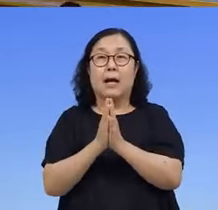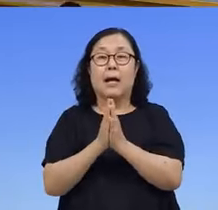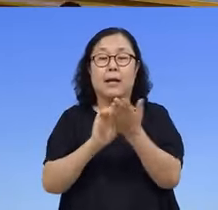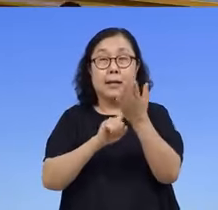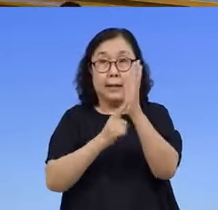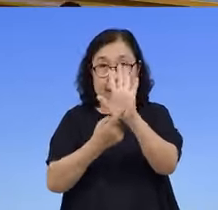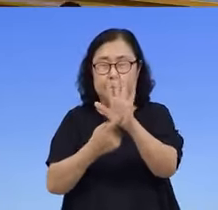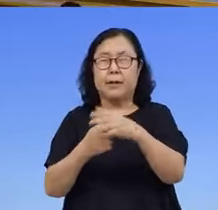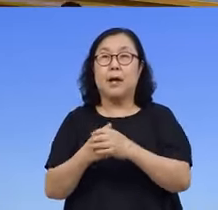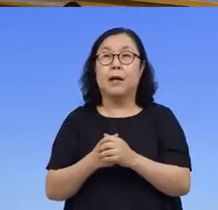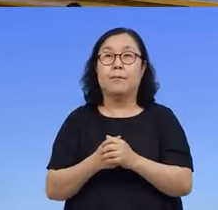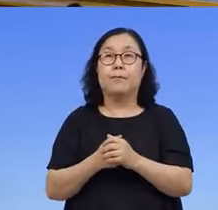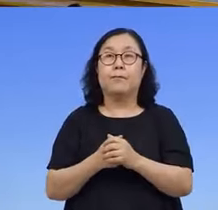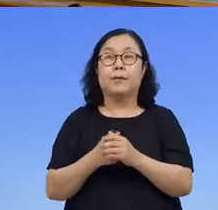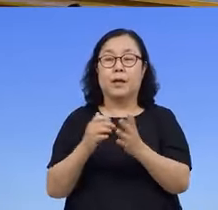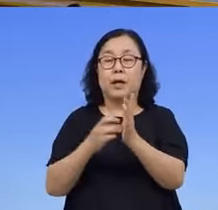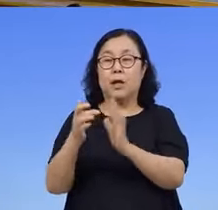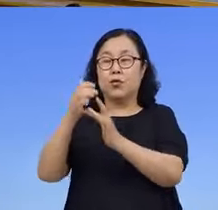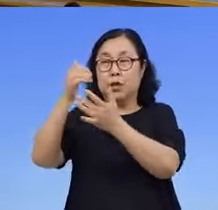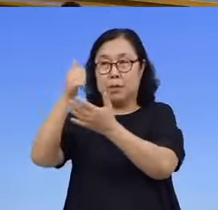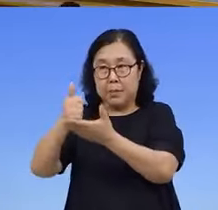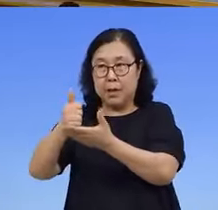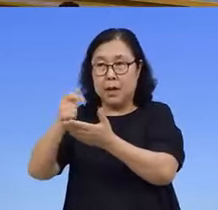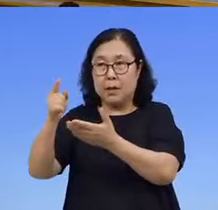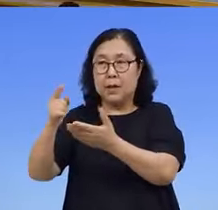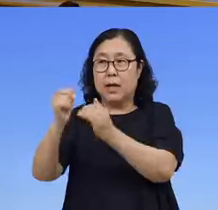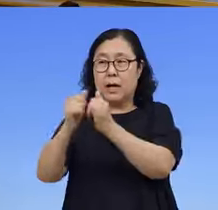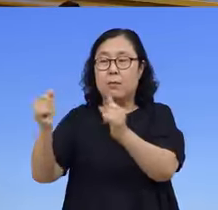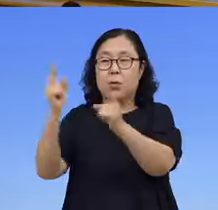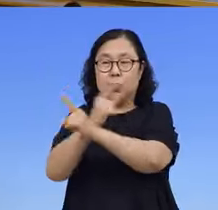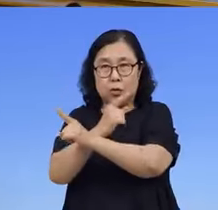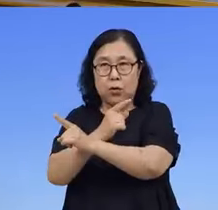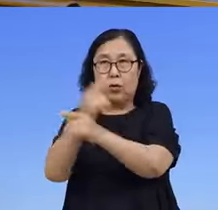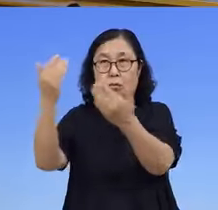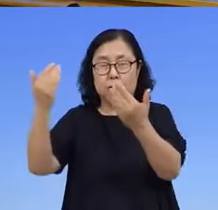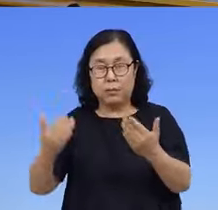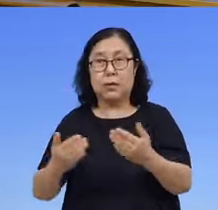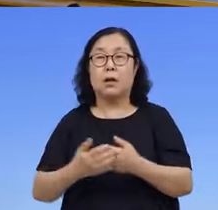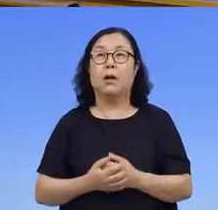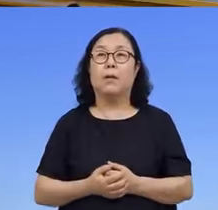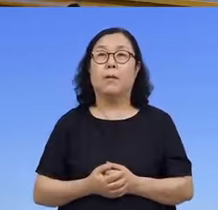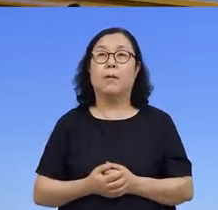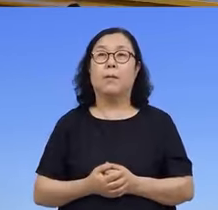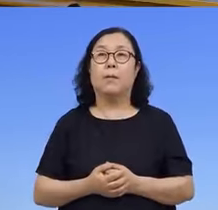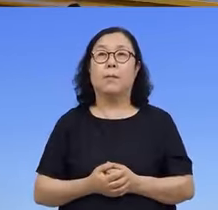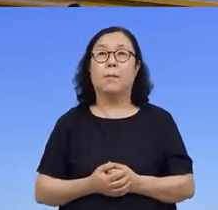그런 불쌍한 환자가 나오는데요, 드디어 예수 그리스도가 그를 고쳐주십니다.